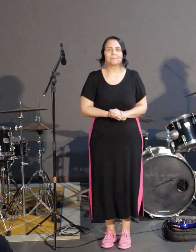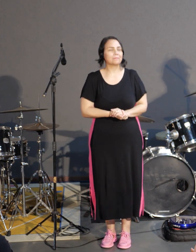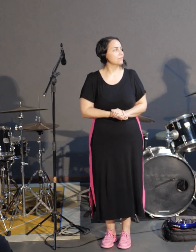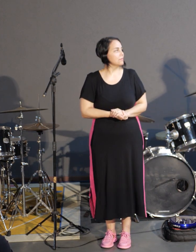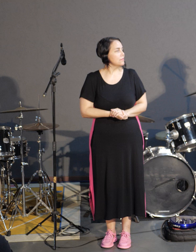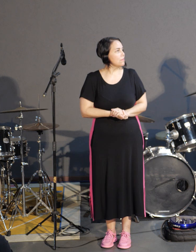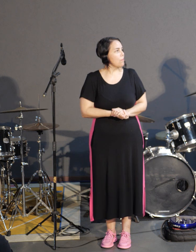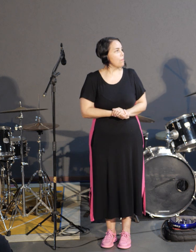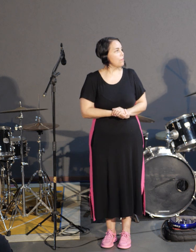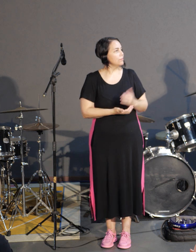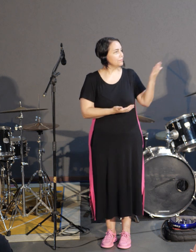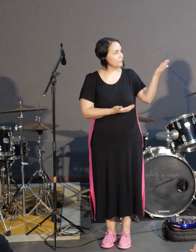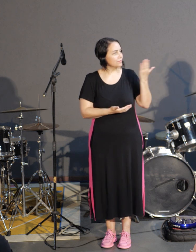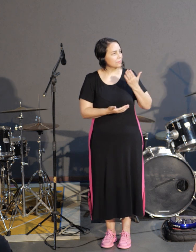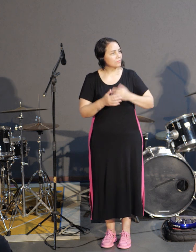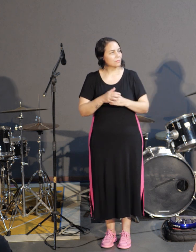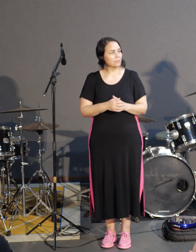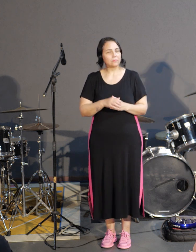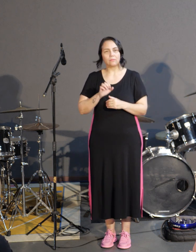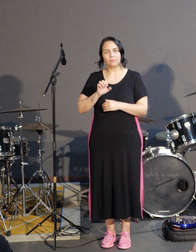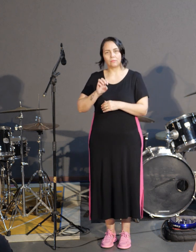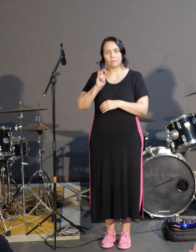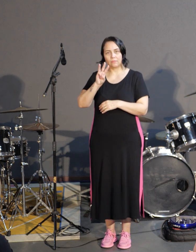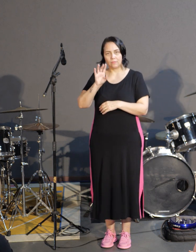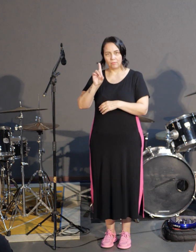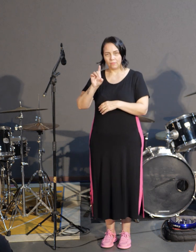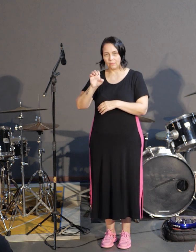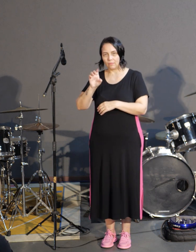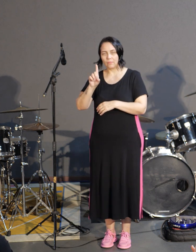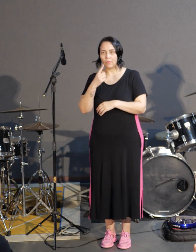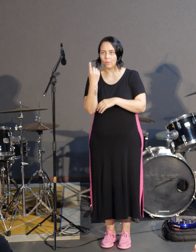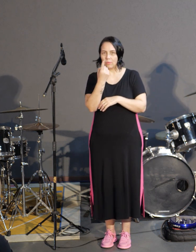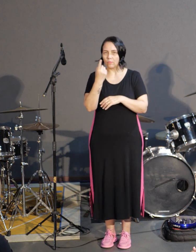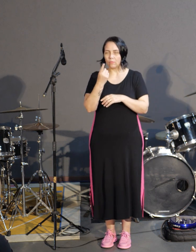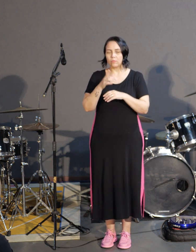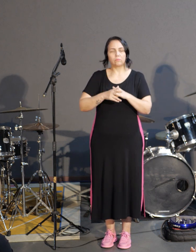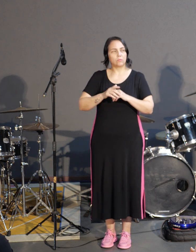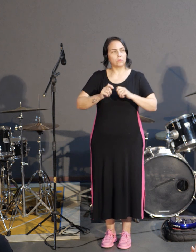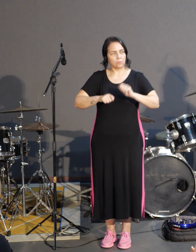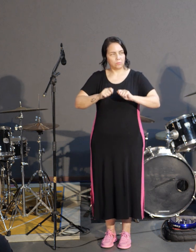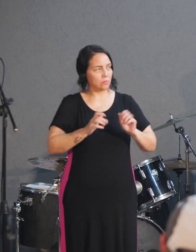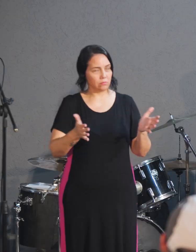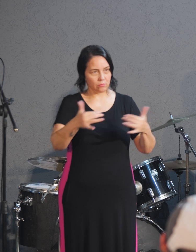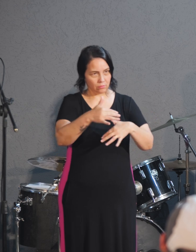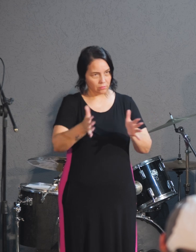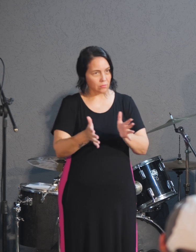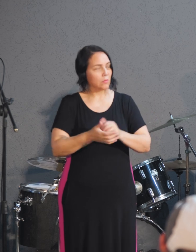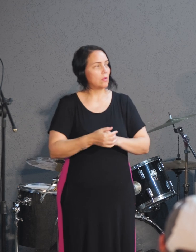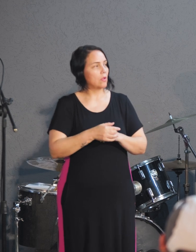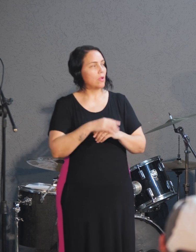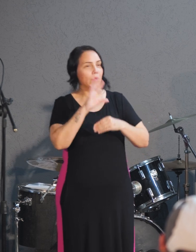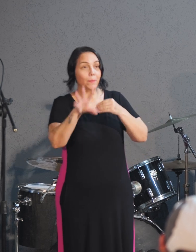E agora, Wendell. A gente vai apresentar um solo de caixa, só que a gente fez um arranjinho para tocar